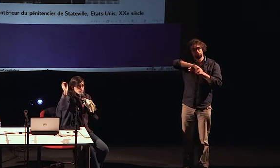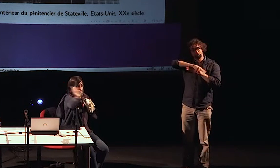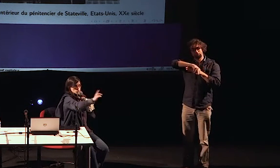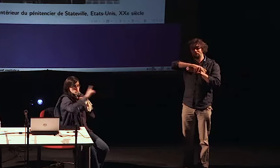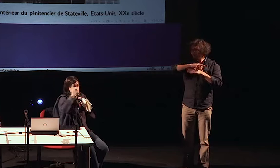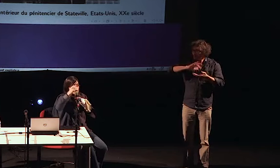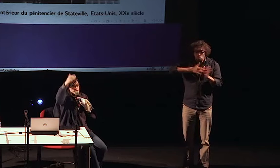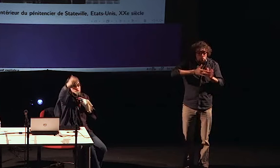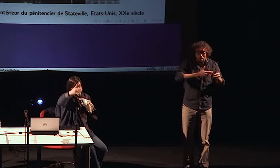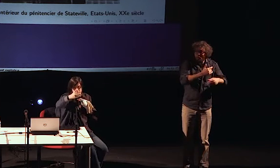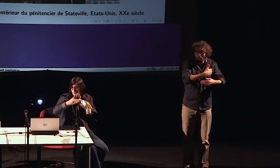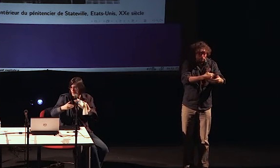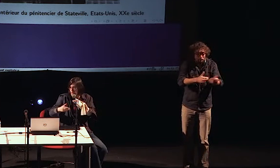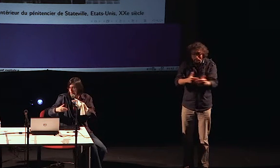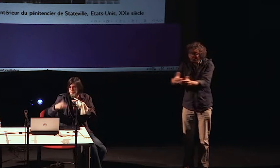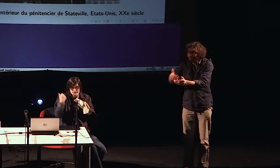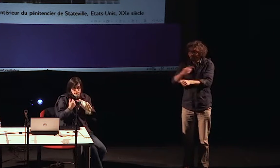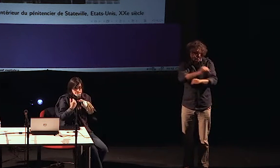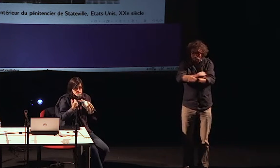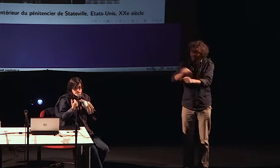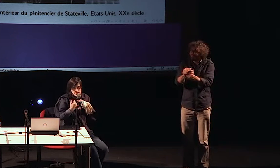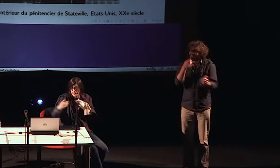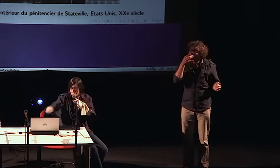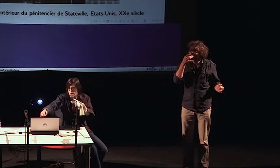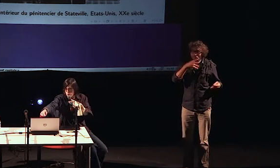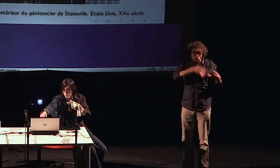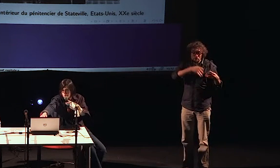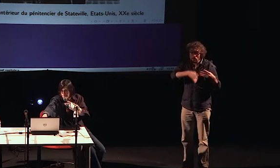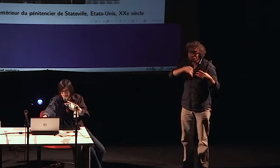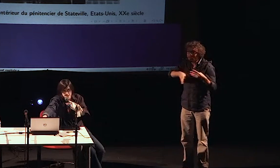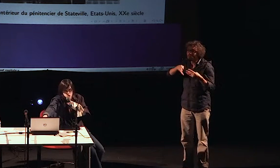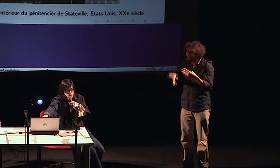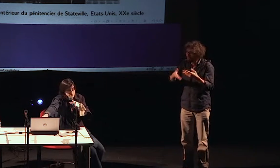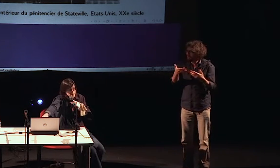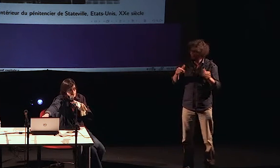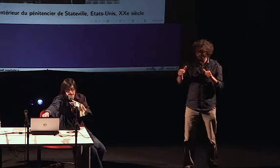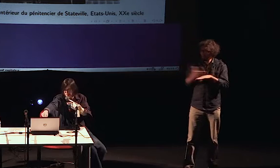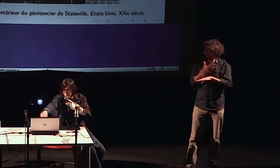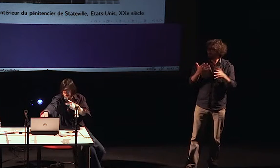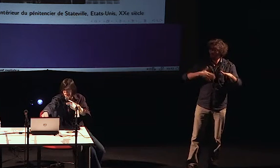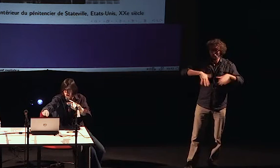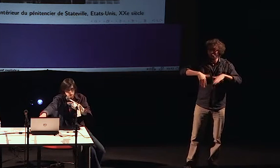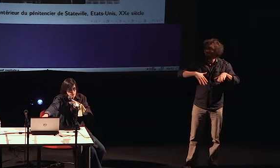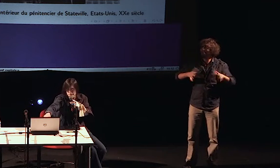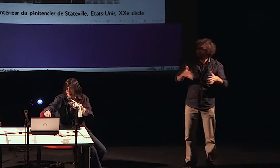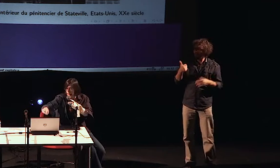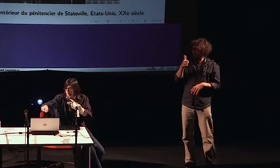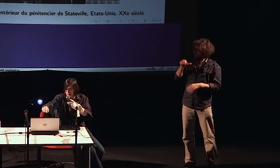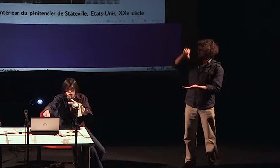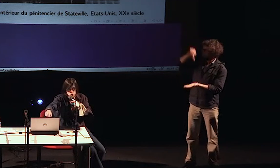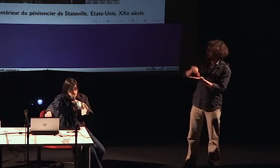toutes les cellules qui sont tout autour et qui sont vitrées. Ce qui se passe, c'est que vous mettez un gardien au centre, là, au milieu,